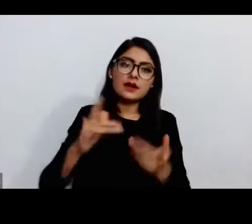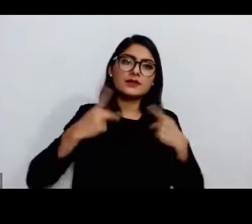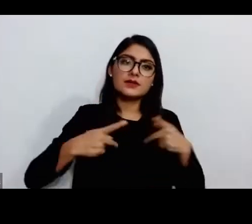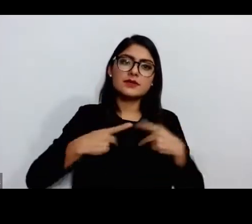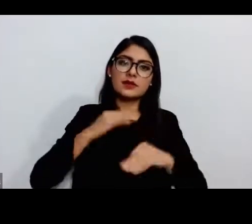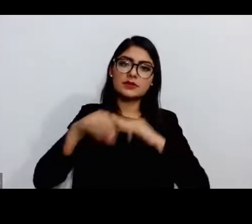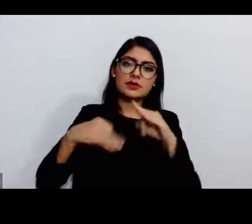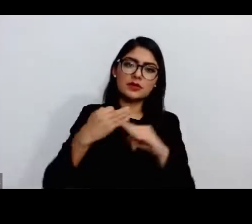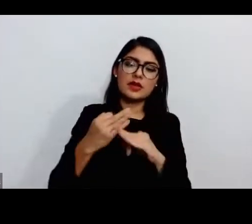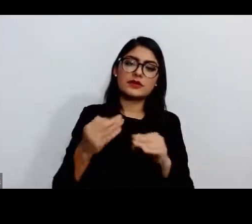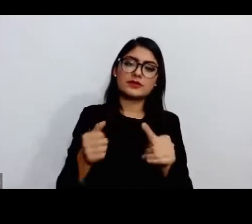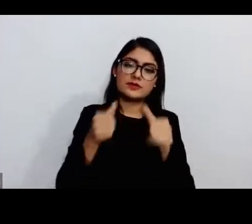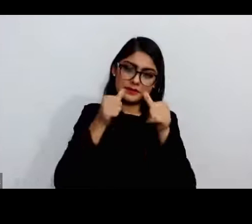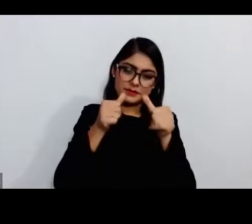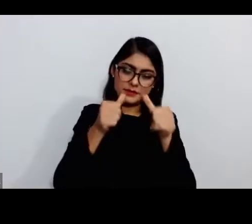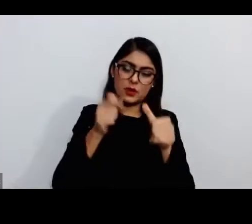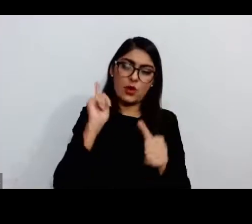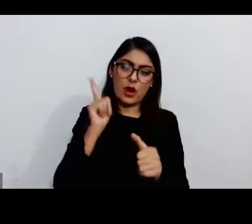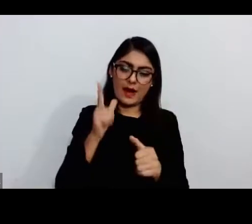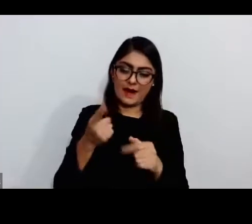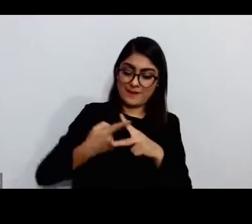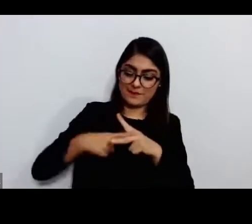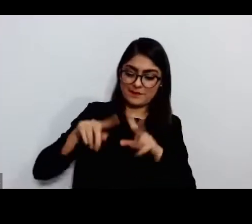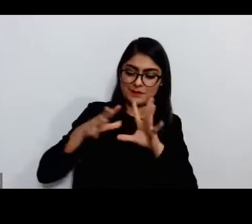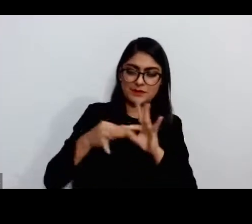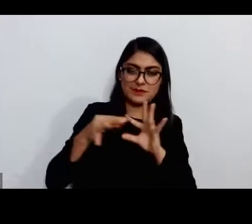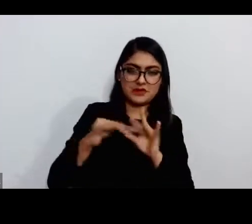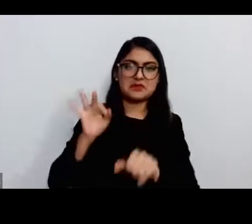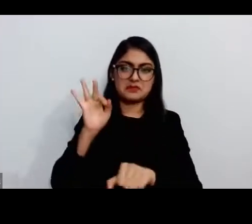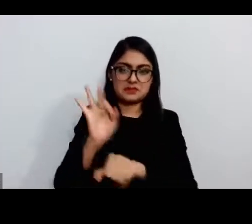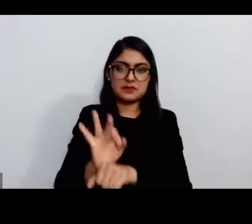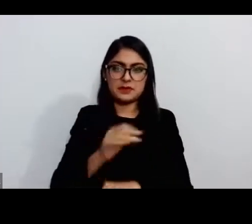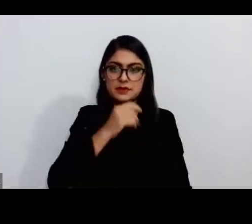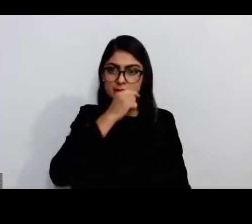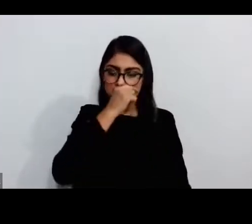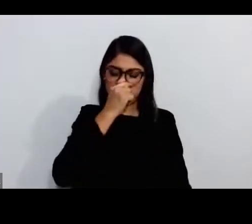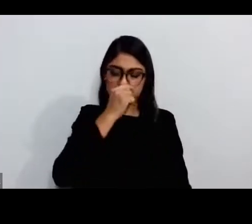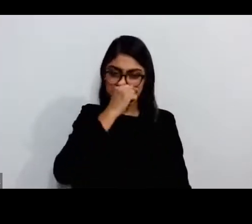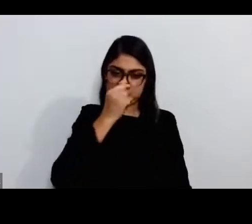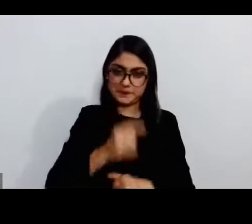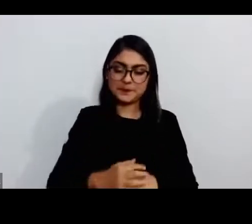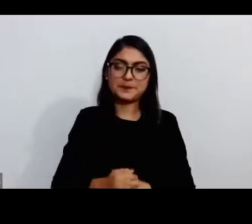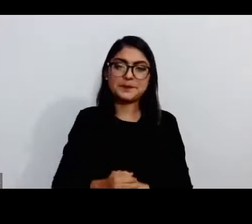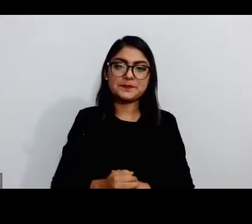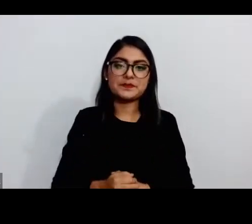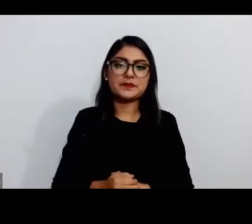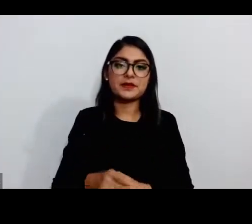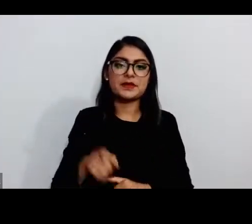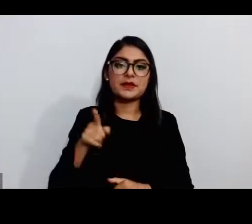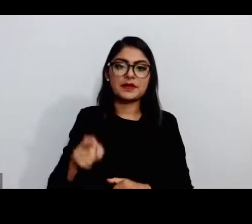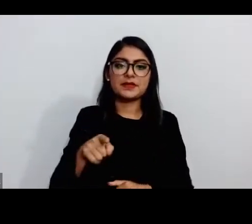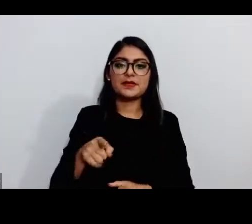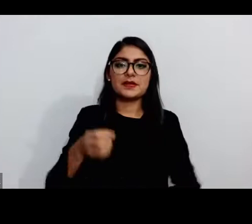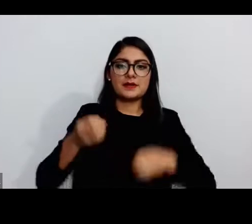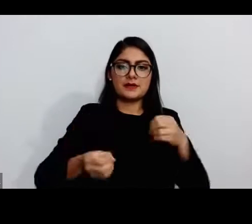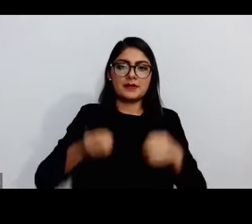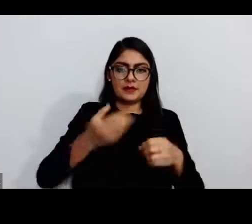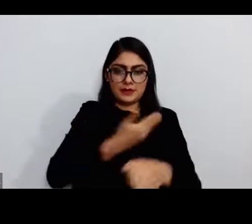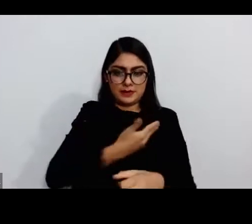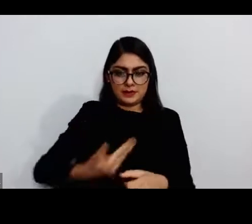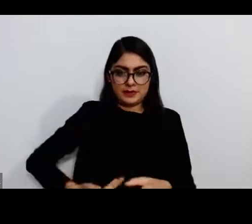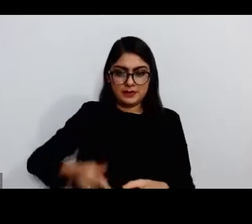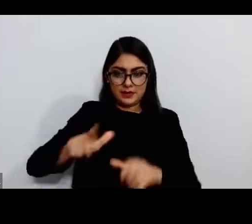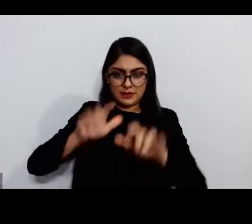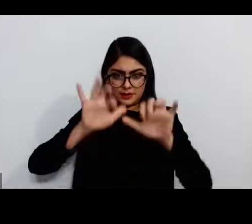sea de utilidad esta primera charla. Creo que, como hoy bien decía en su columna el ministro presidente, pues se trata de difundir